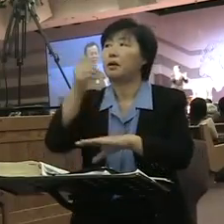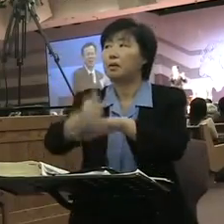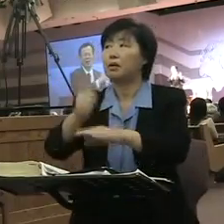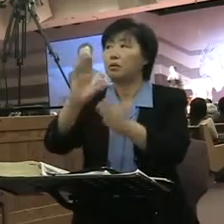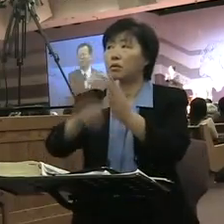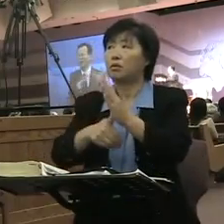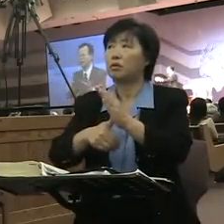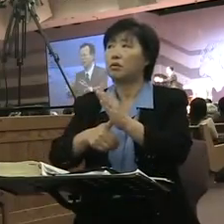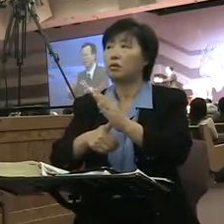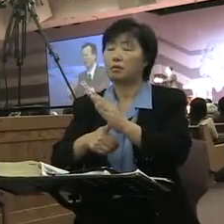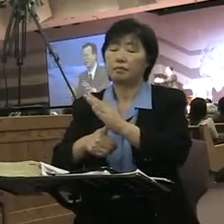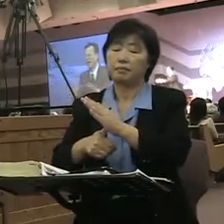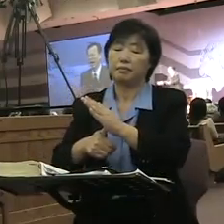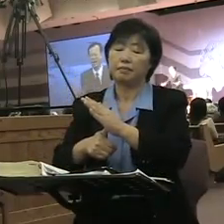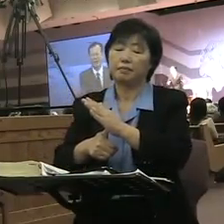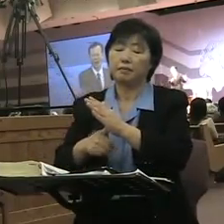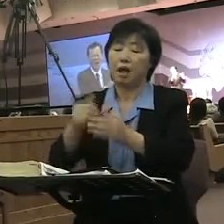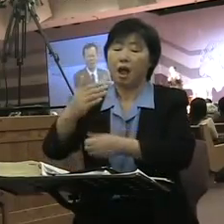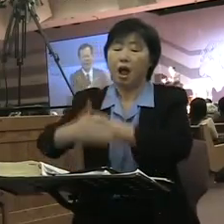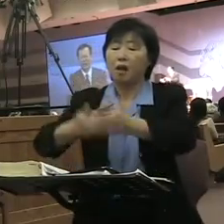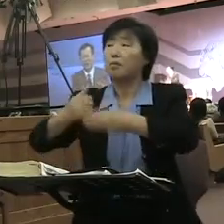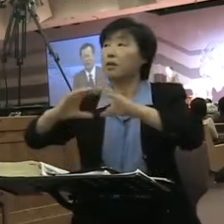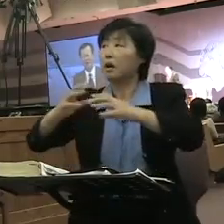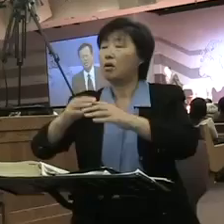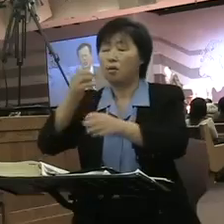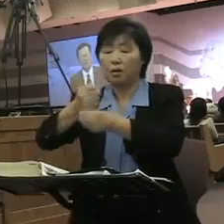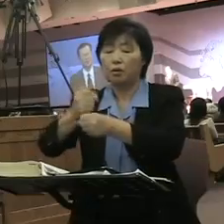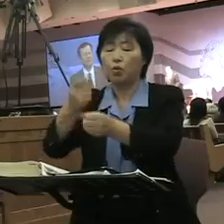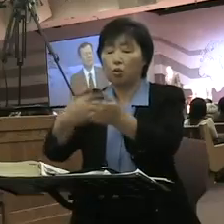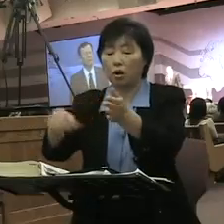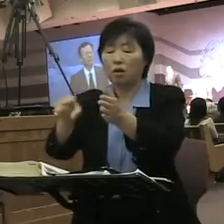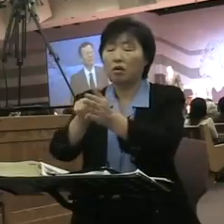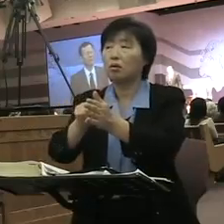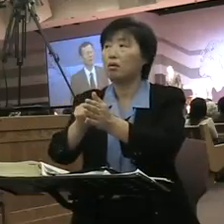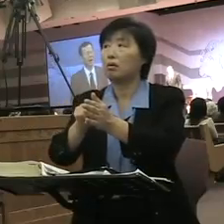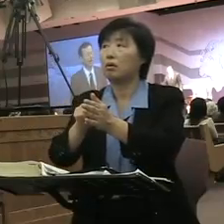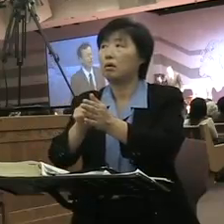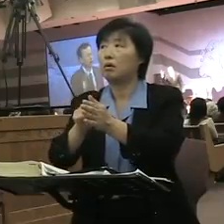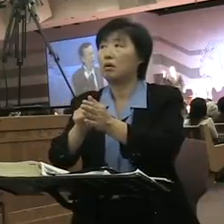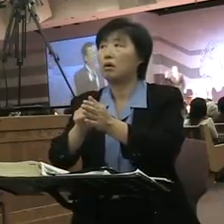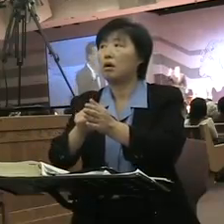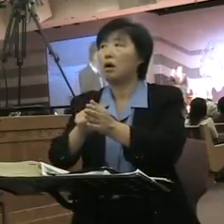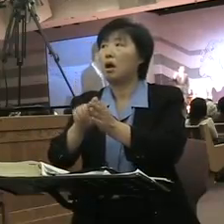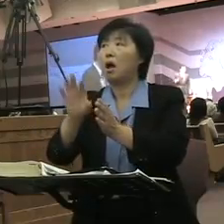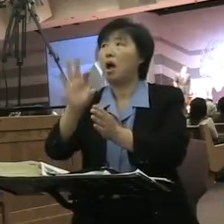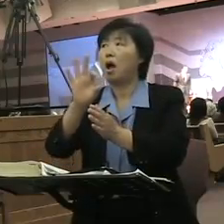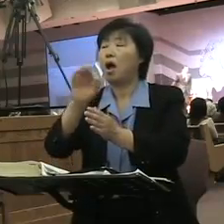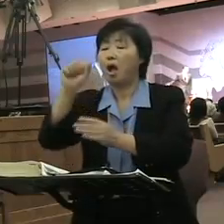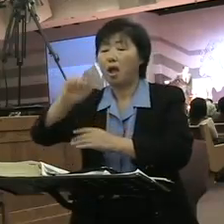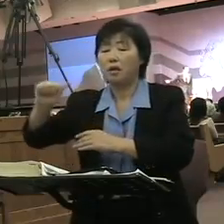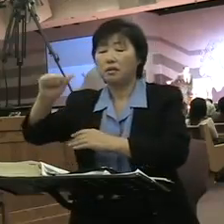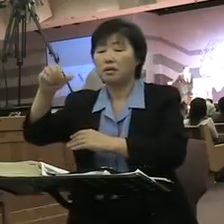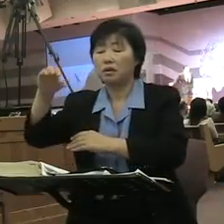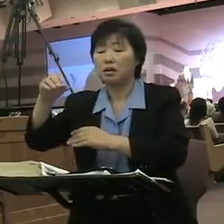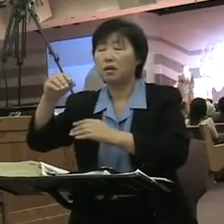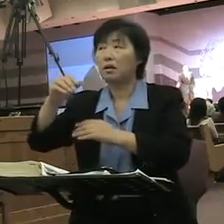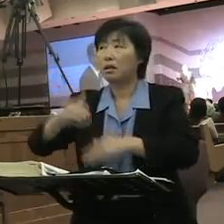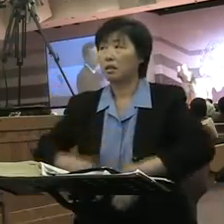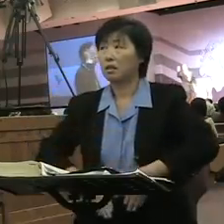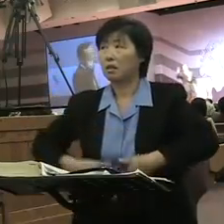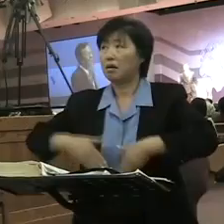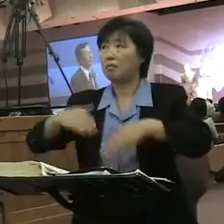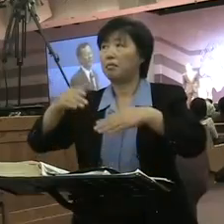때에 이 그 마지막 프론티어를 하나님의 나라로 만들기 위하여서 아시안 교회, 특별히 남미 교회를 지금